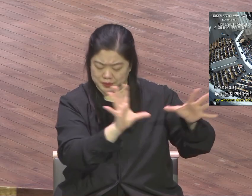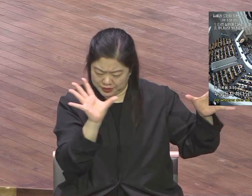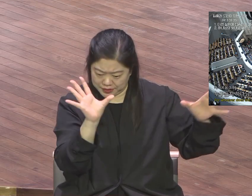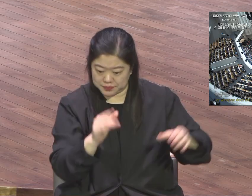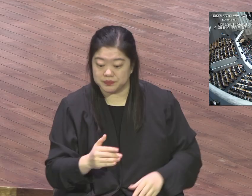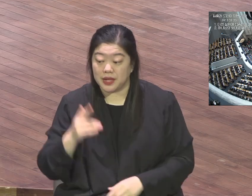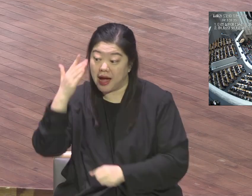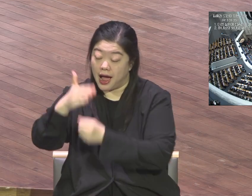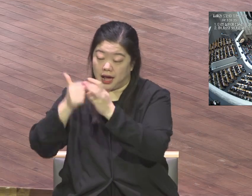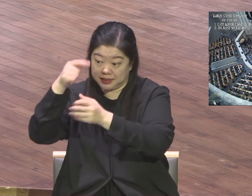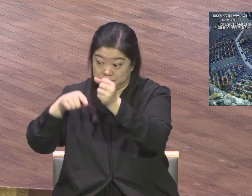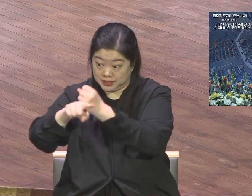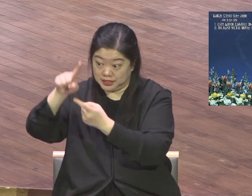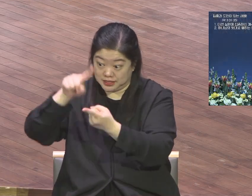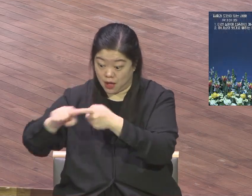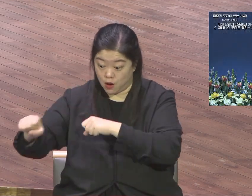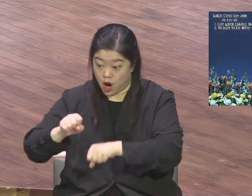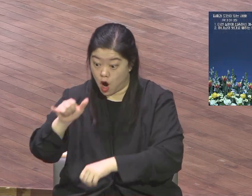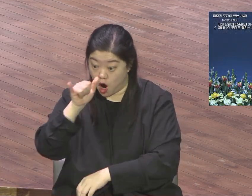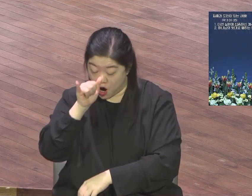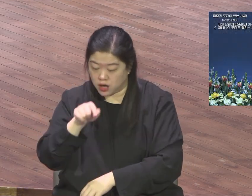어머니라.